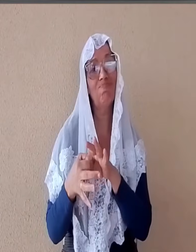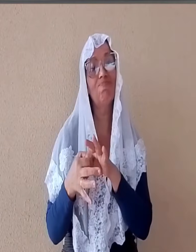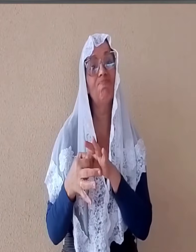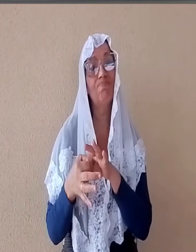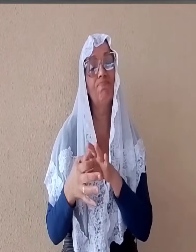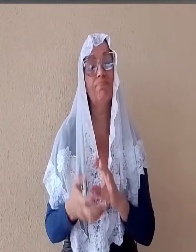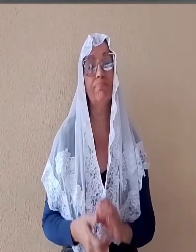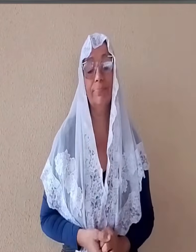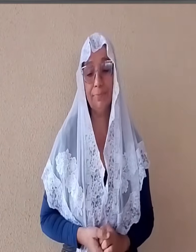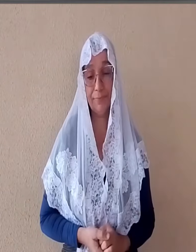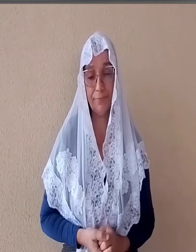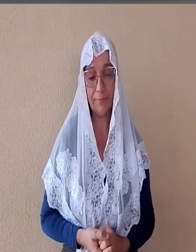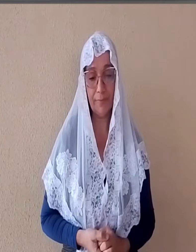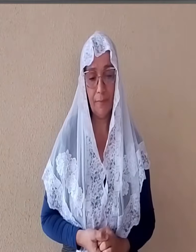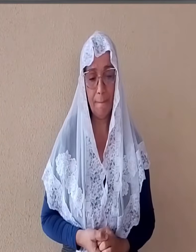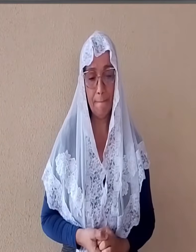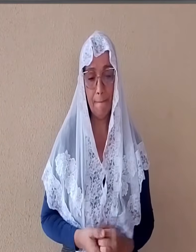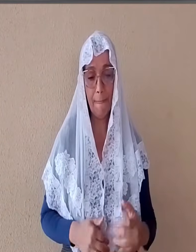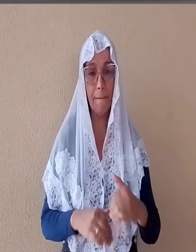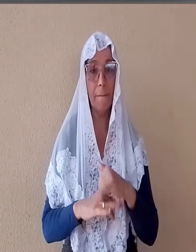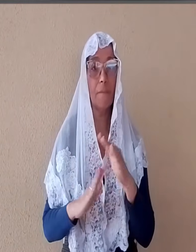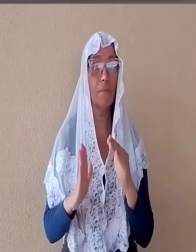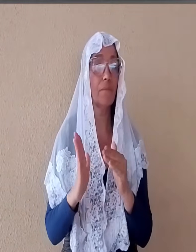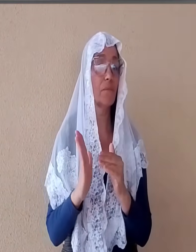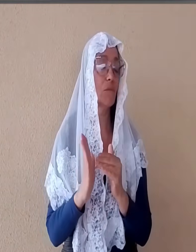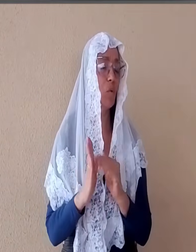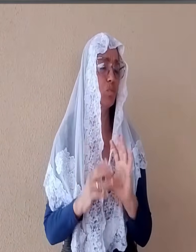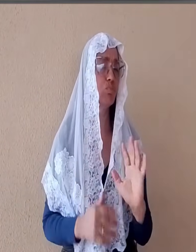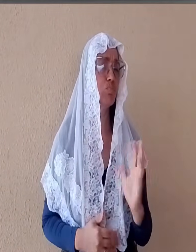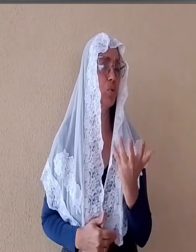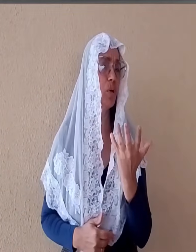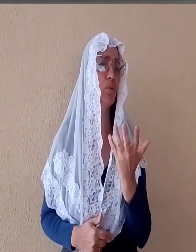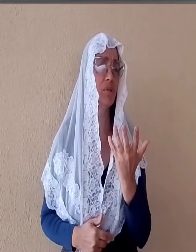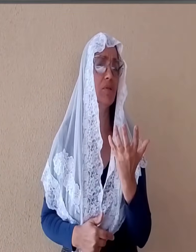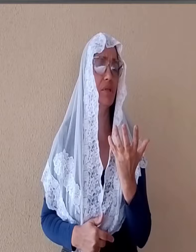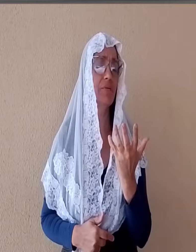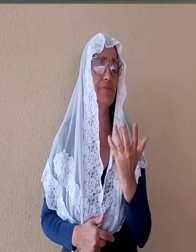acontecimentos, irmãos, que quando o povo parou de frente ao mar,